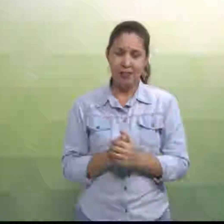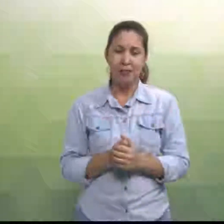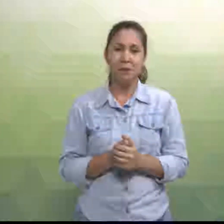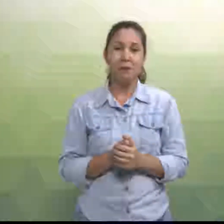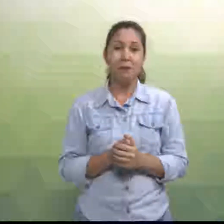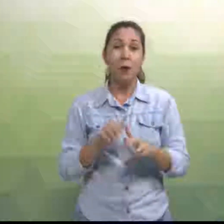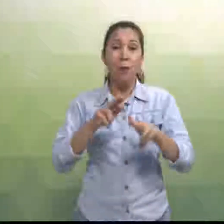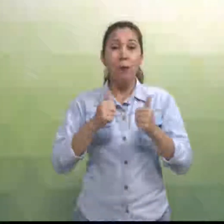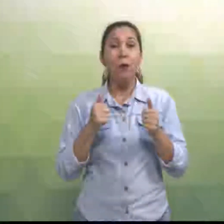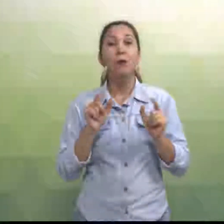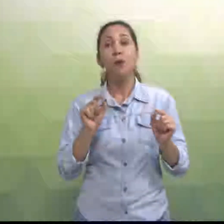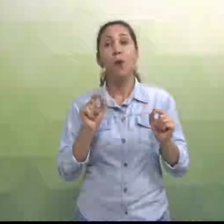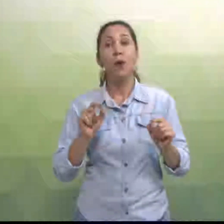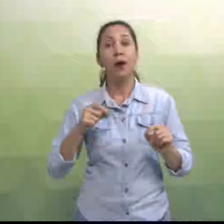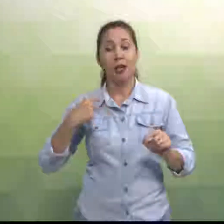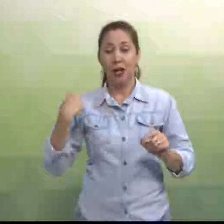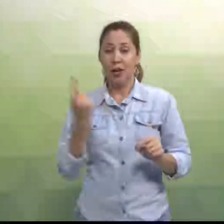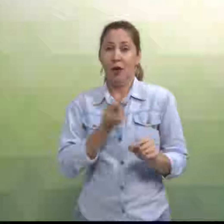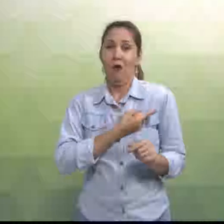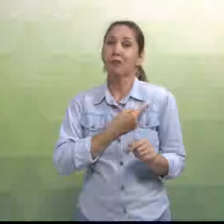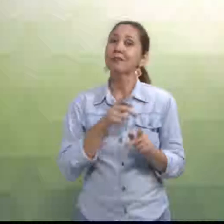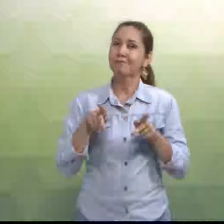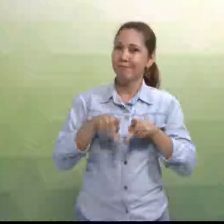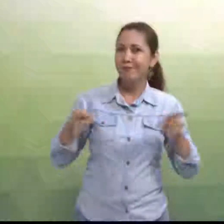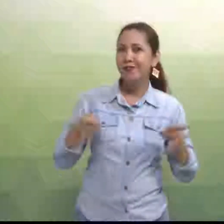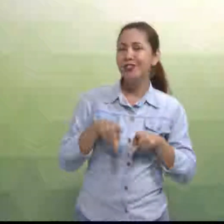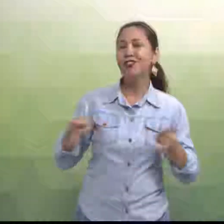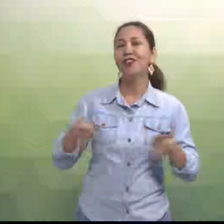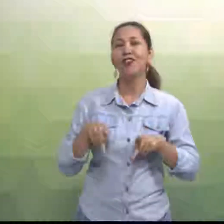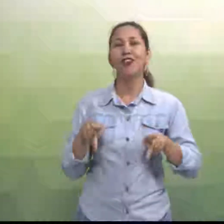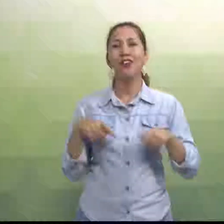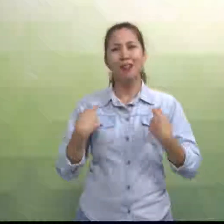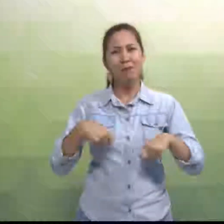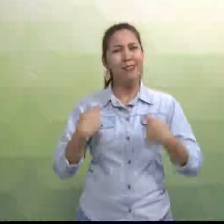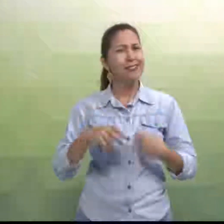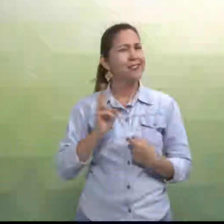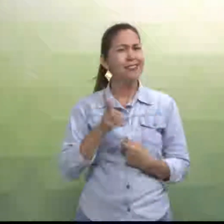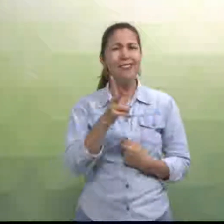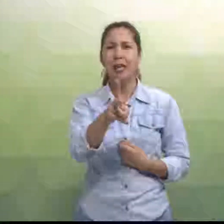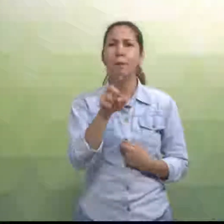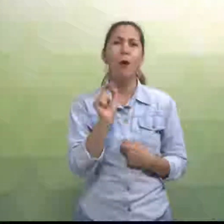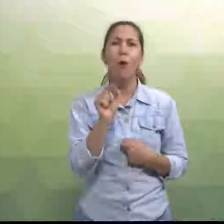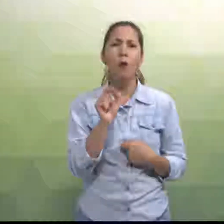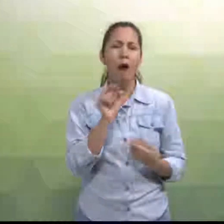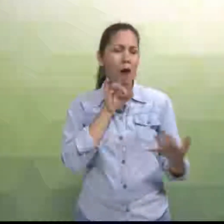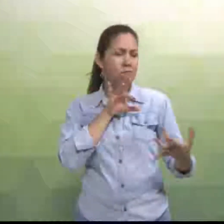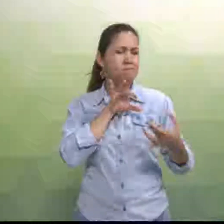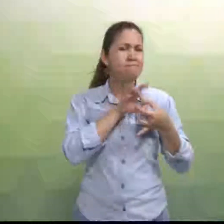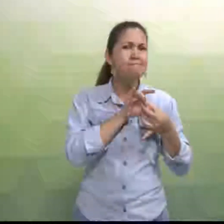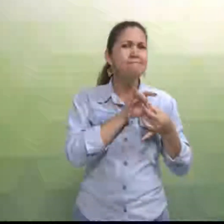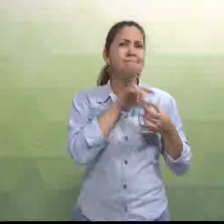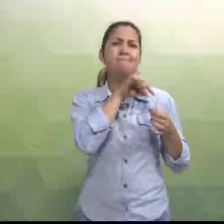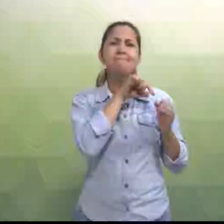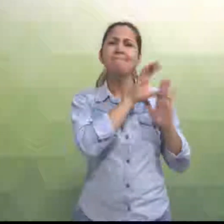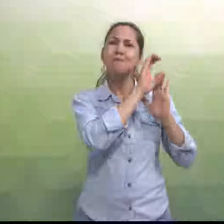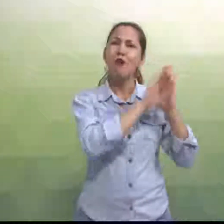com relação ao ensino da disciplina de Libras. Os professores, eles precisam sempre